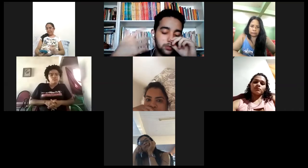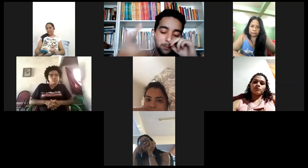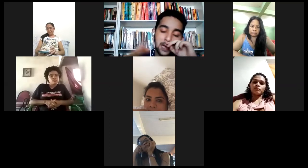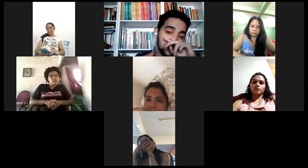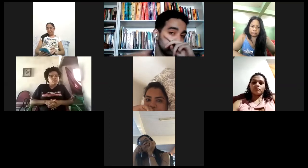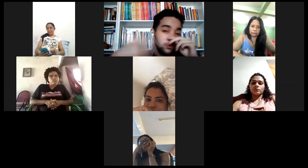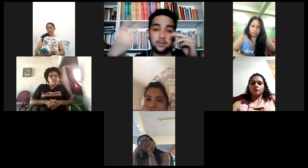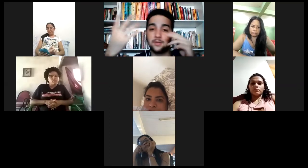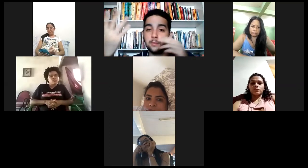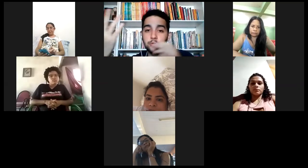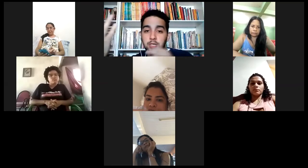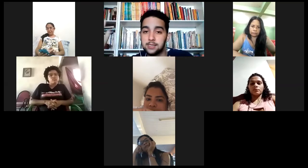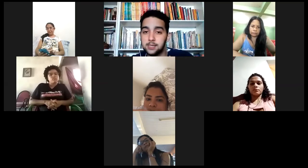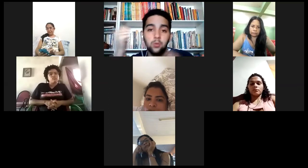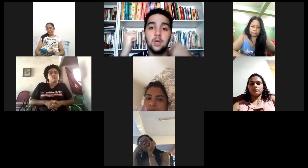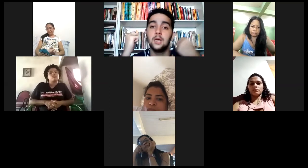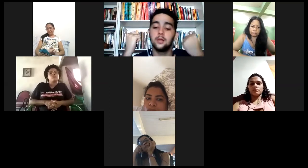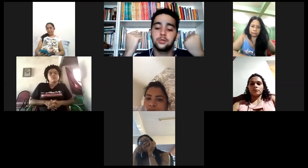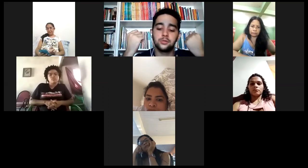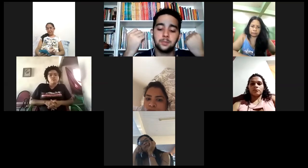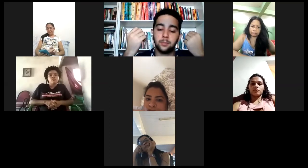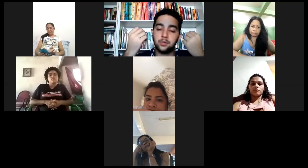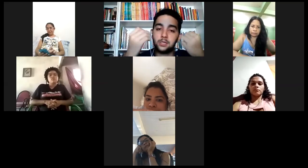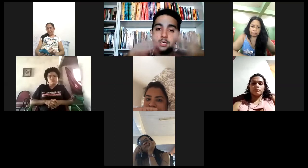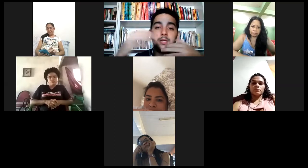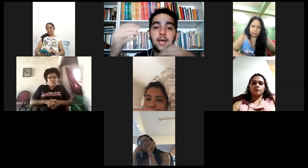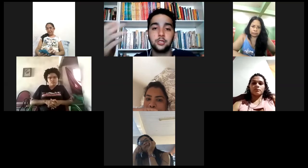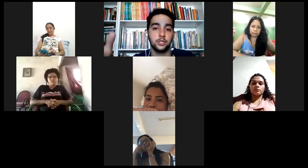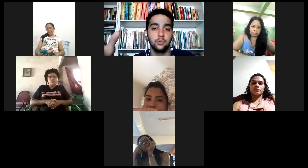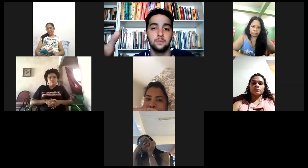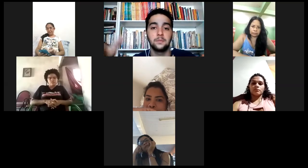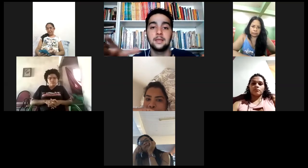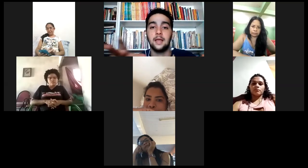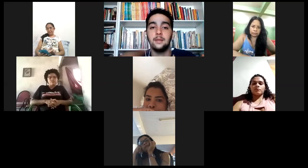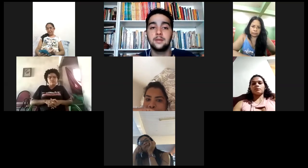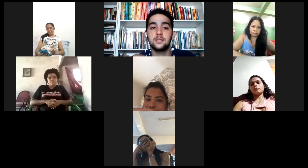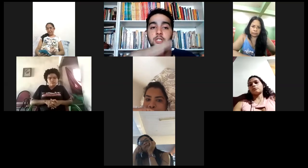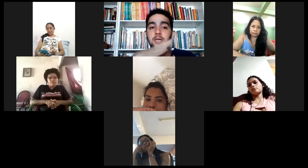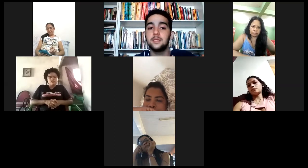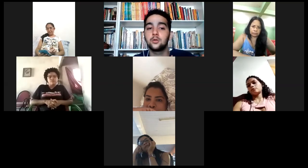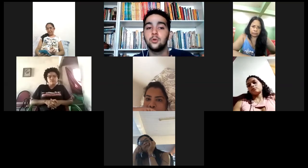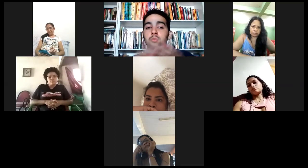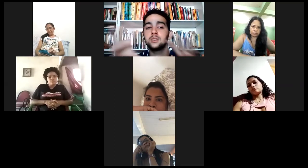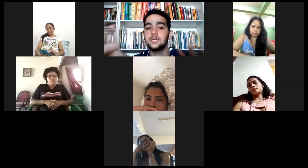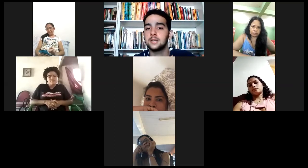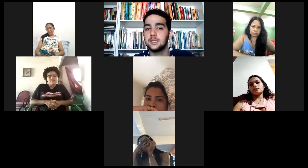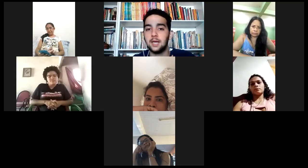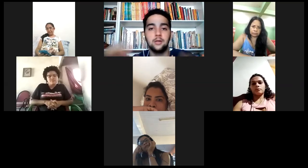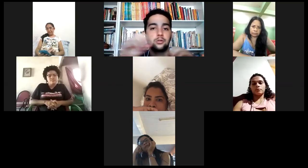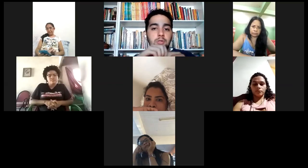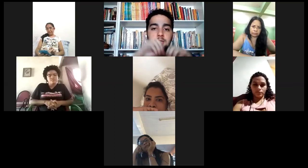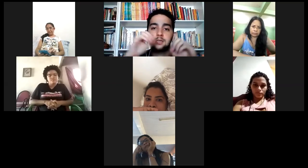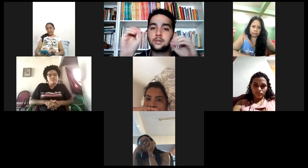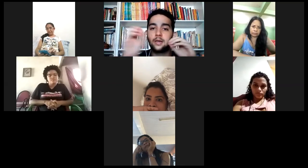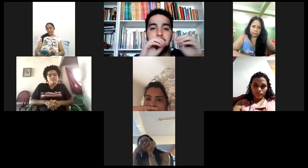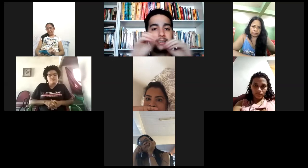se usa para, não se usa verbo de ligação, não se usa preposição e nem artigo. Na Libras a gente elimina todos esses critérios,